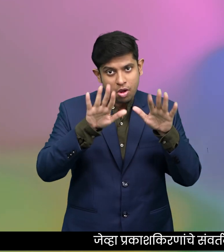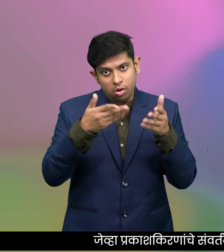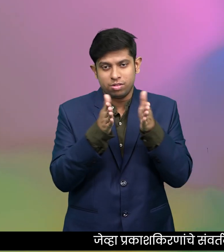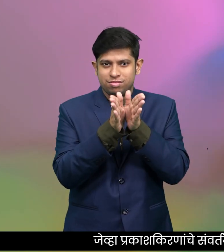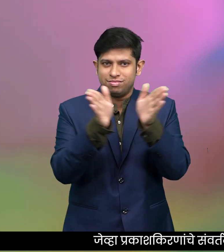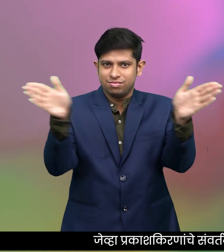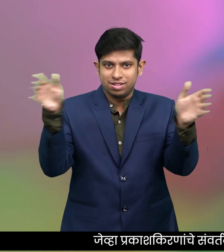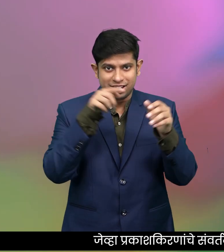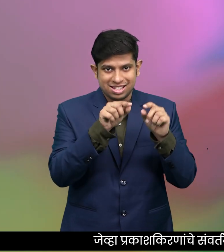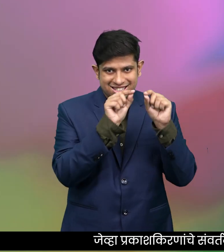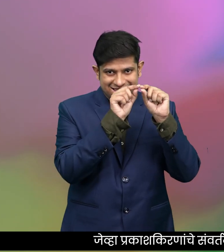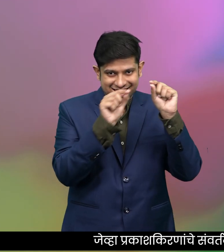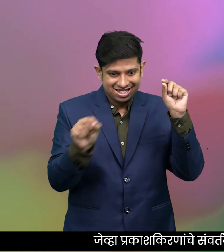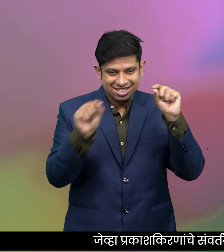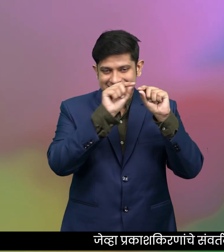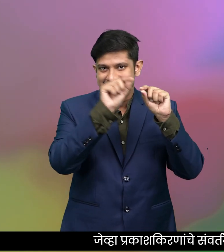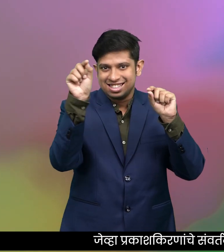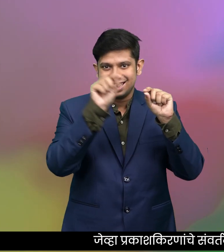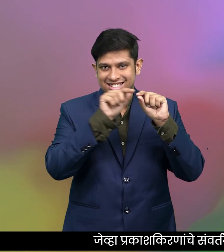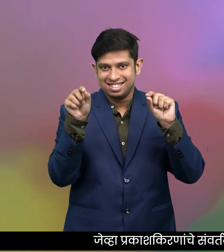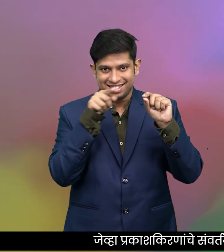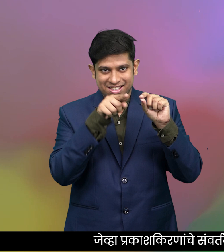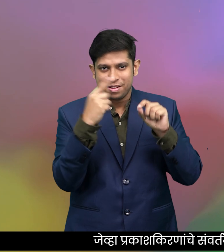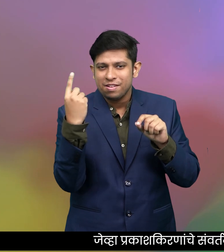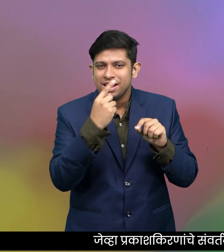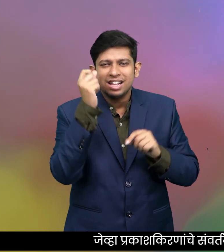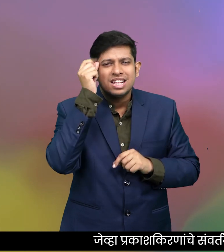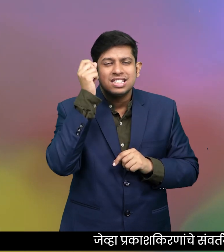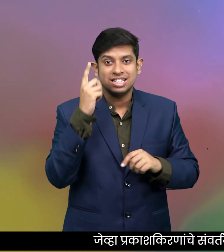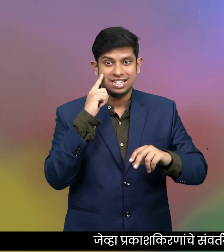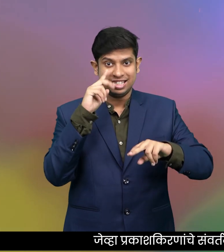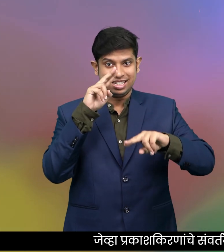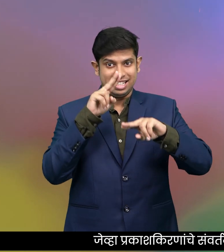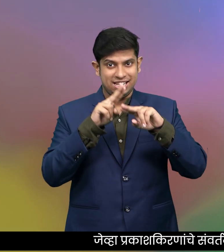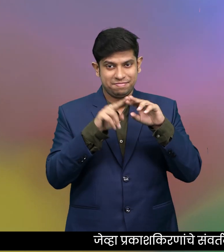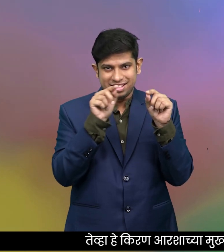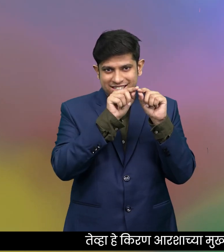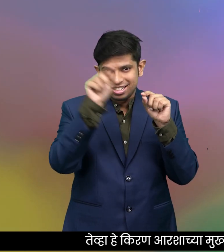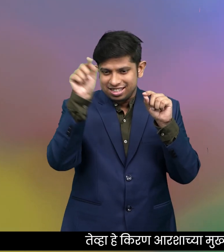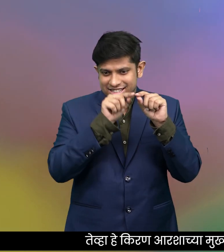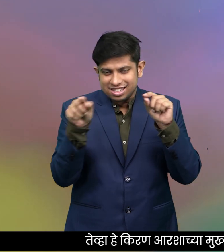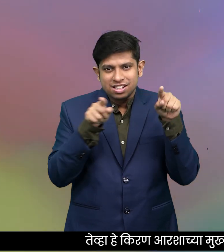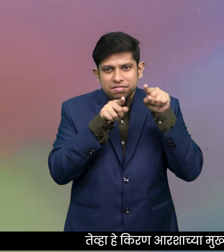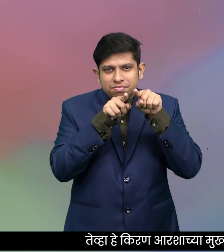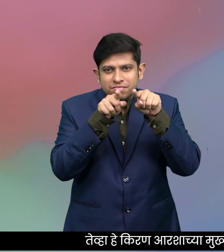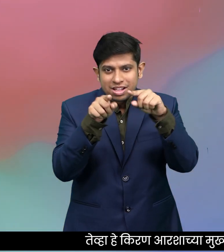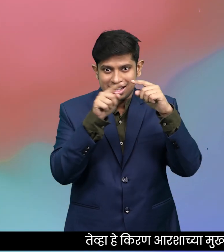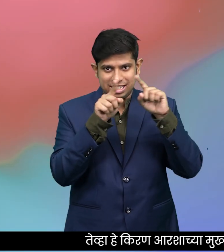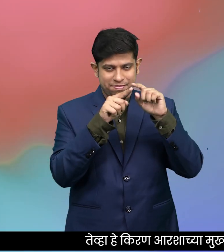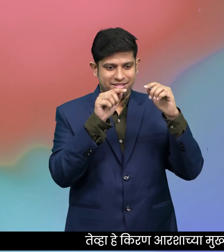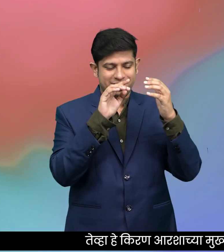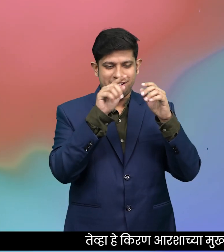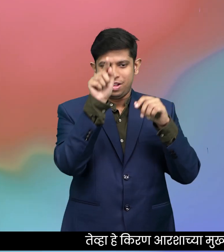जेव्हा प्रकाशकिरणांचे संवर्धन किंवा अपसरण समजून घ्यायचे असेल तेव्हा हे किरण आरशाच्या